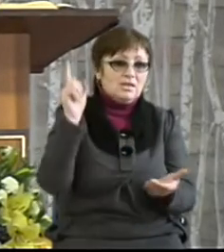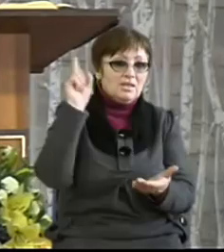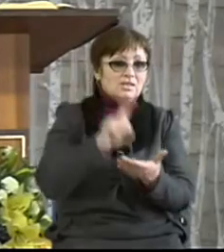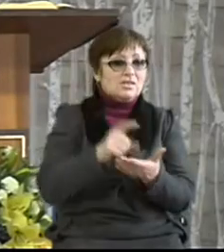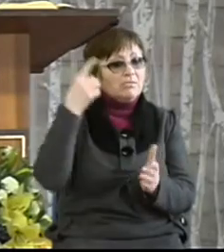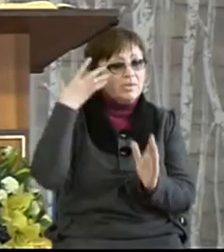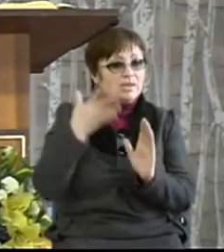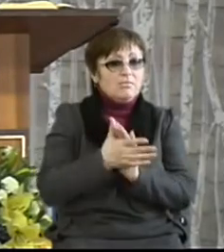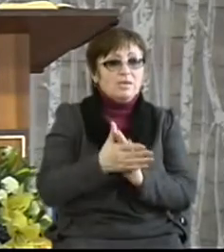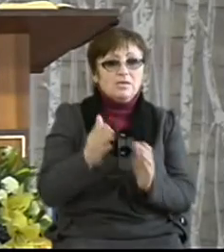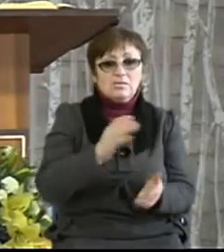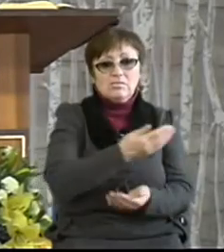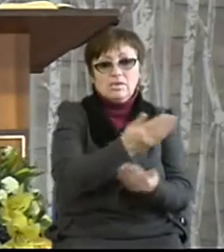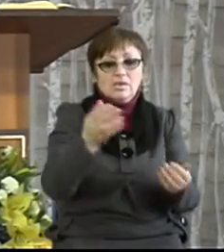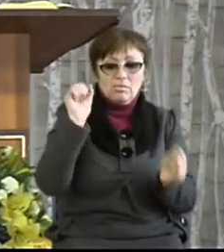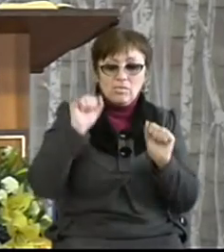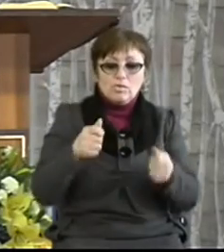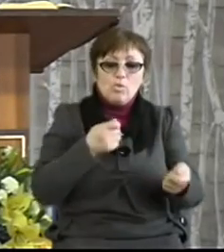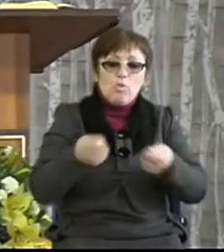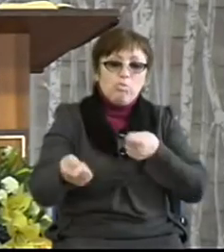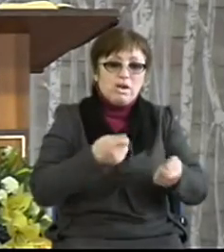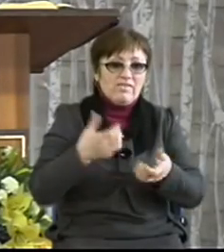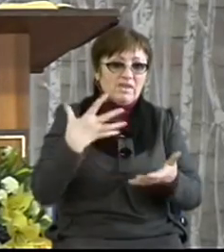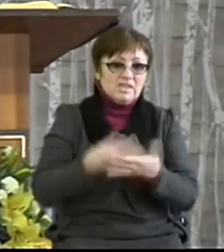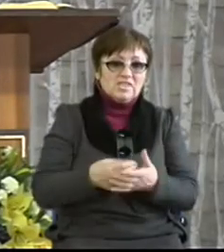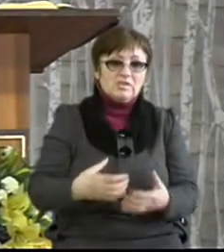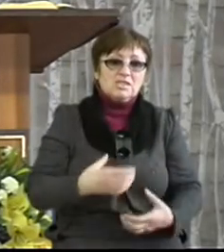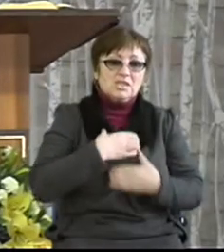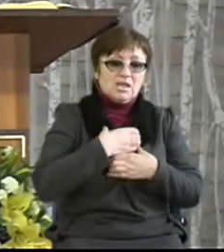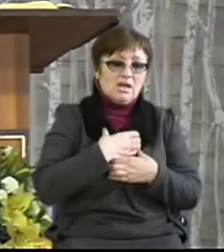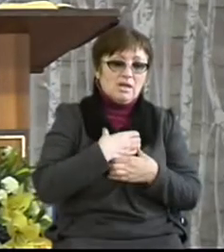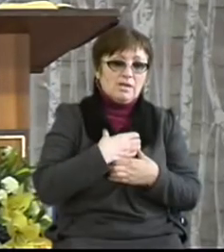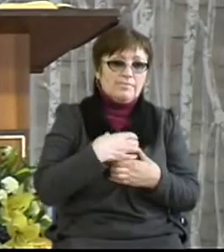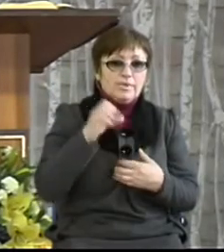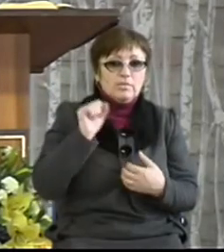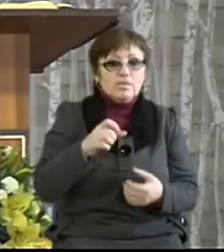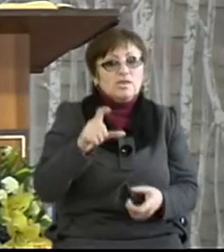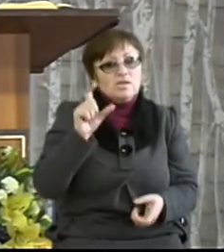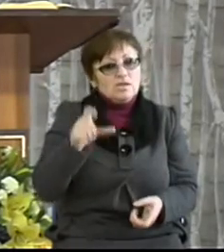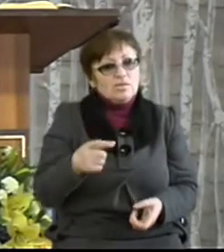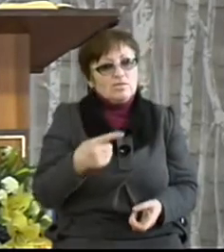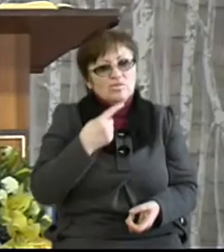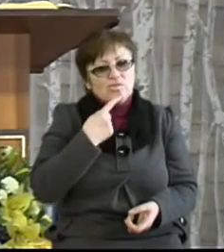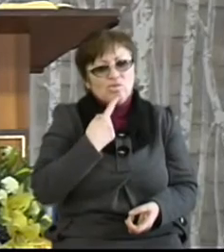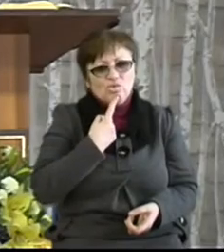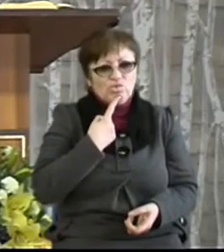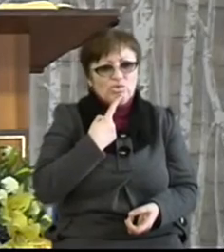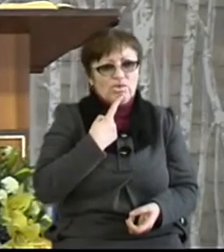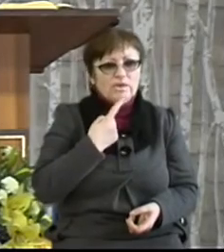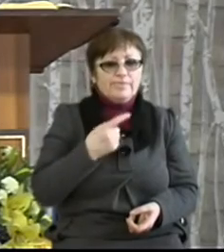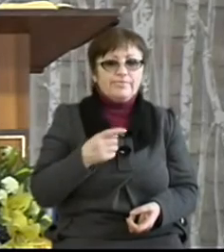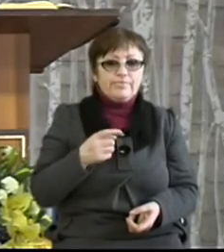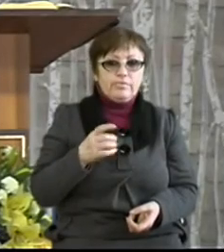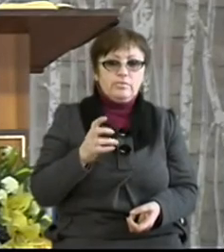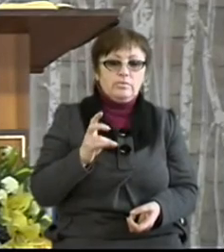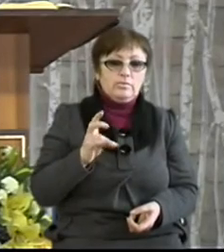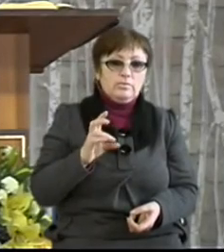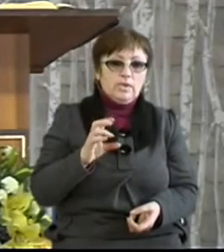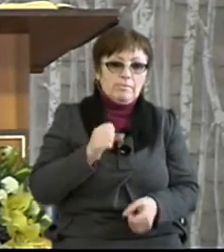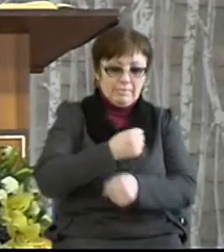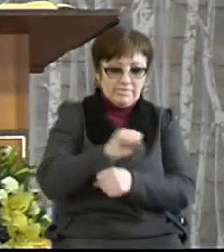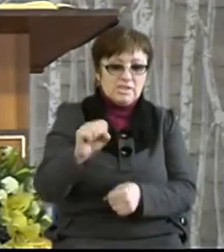можем управлять своим страхом. Если как самому человеку, то может быть и сложно, и люди тоже справляются со страхом.